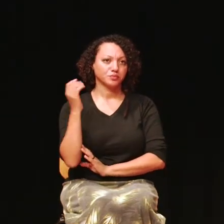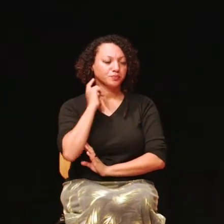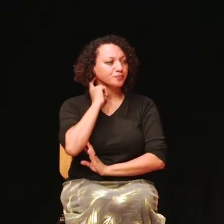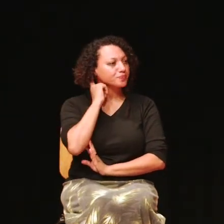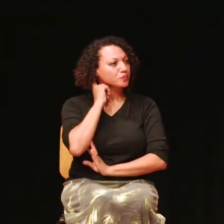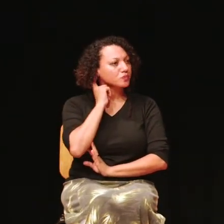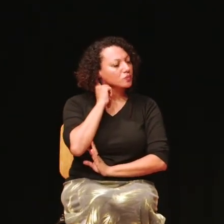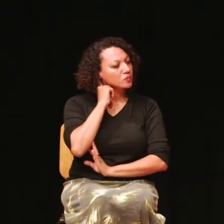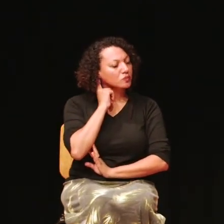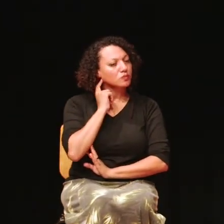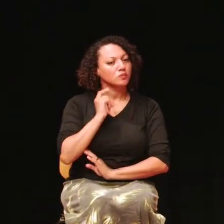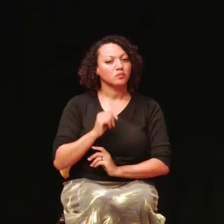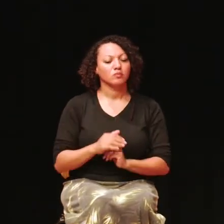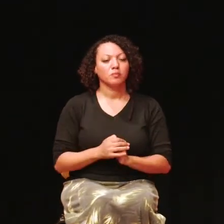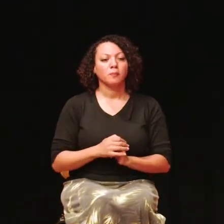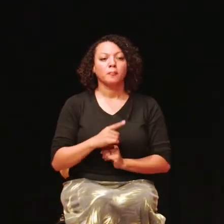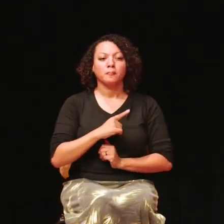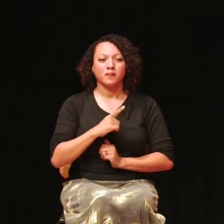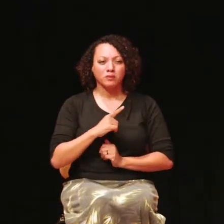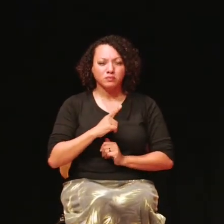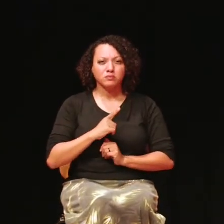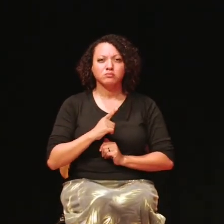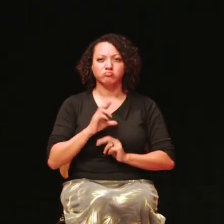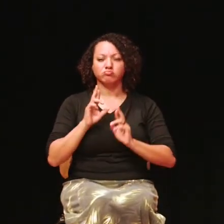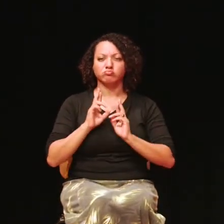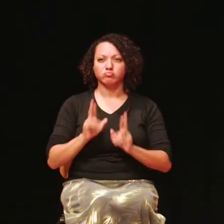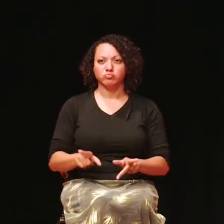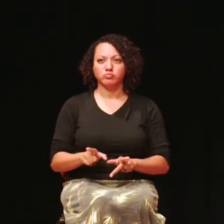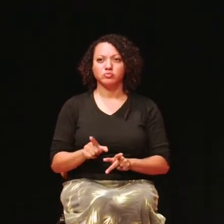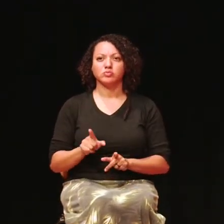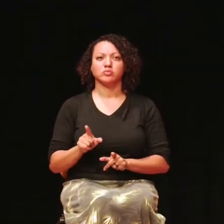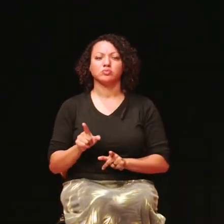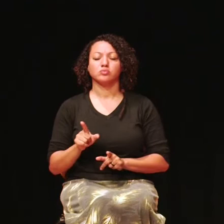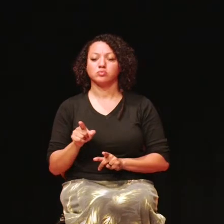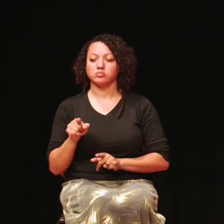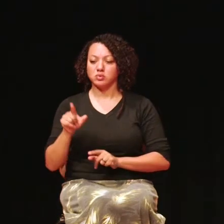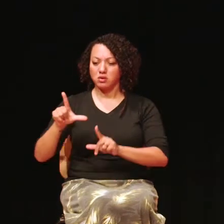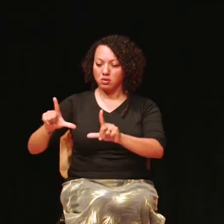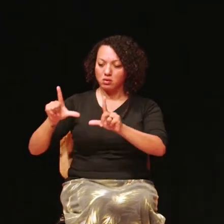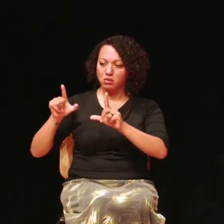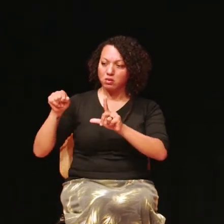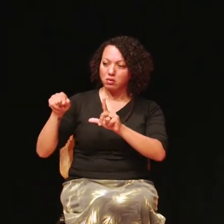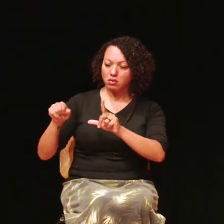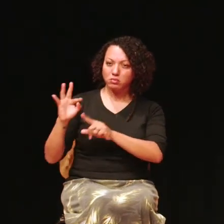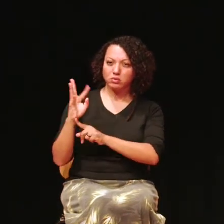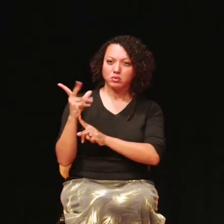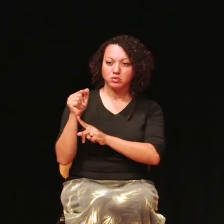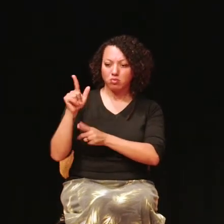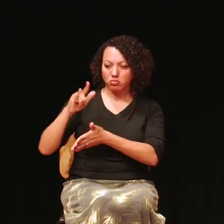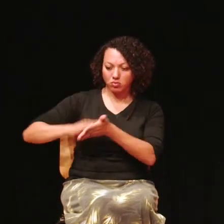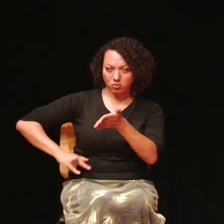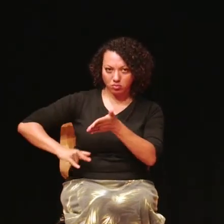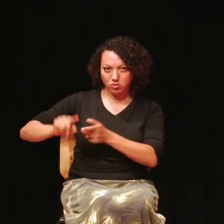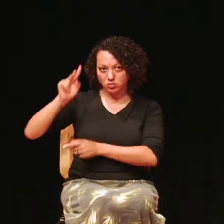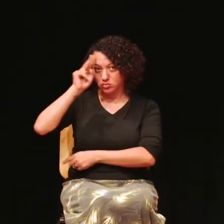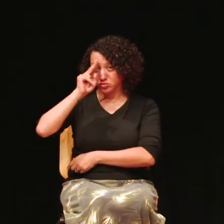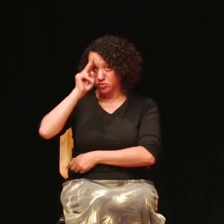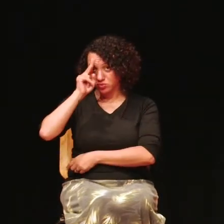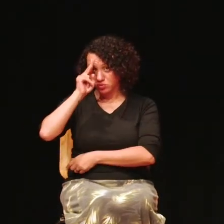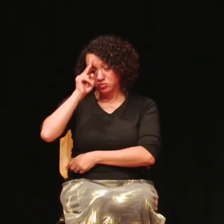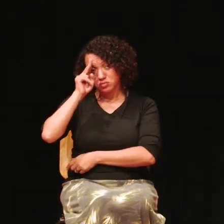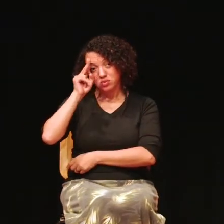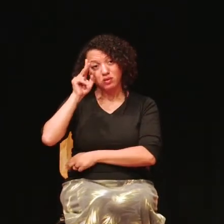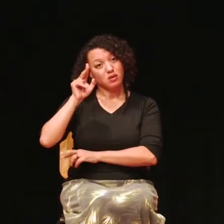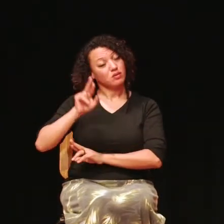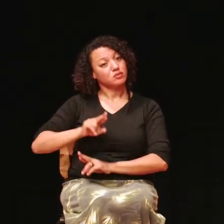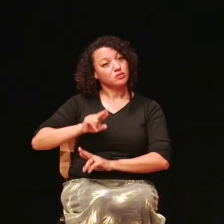nesse sentido, digamos assim, existe uma distinção entre considerar uma obra de arte como documento histórico e uma